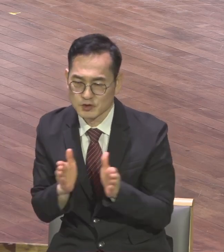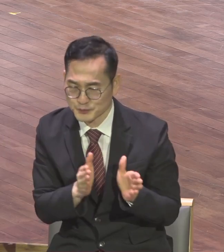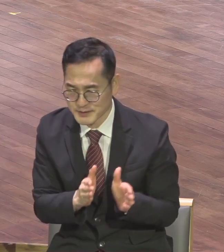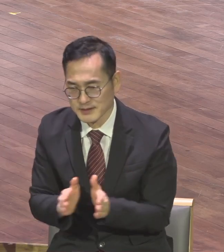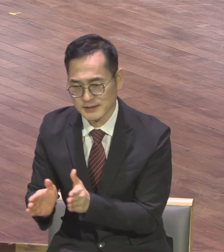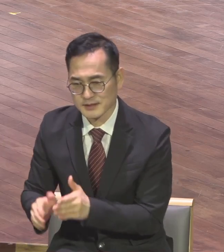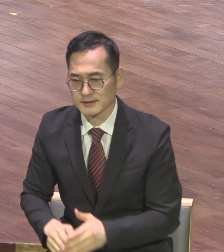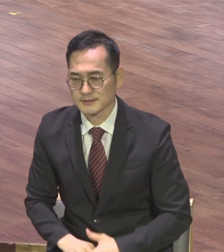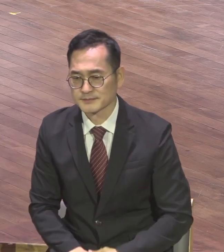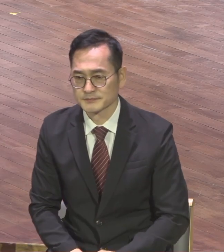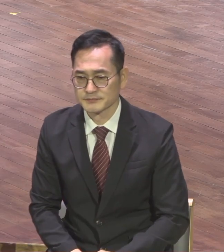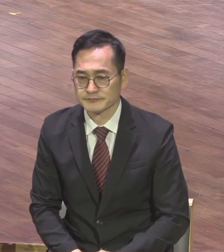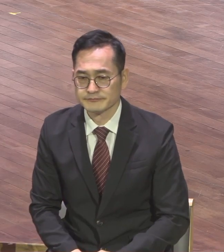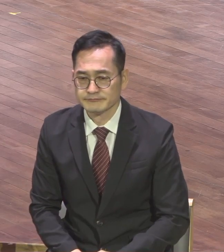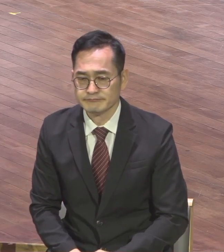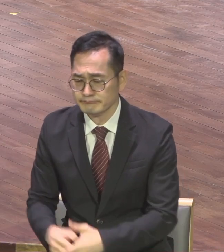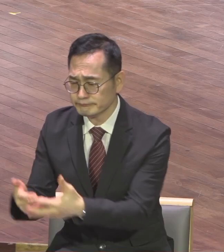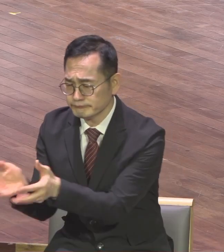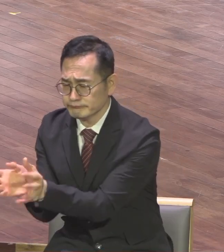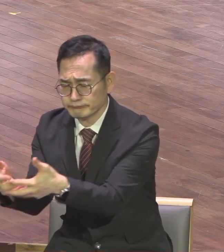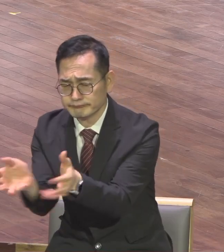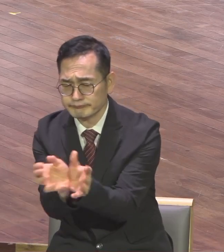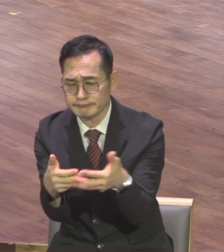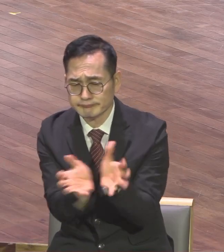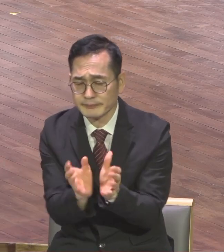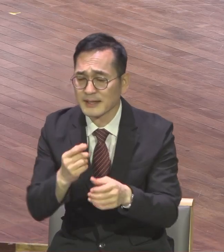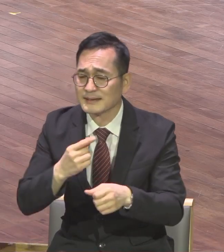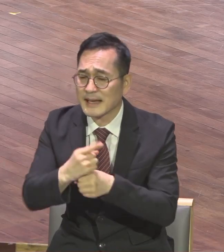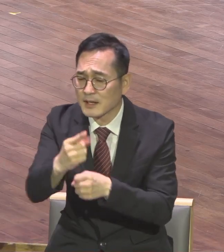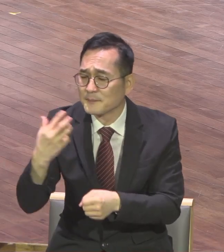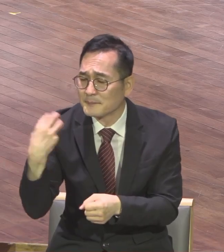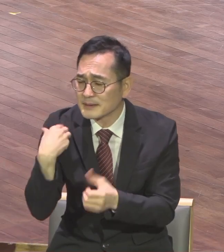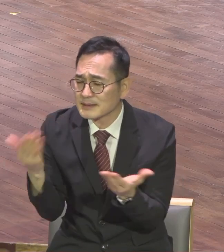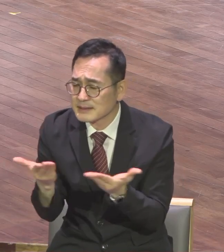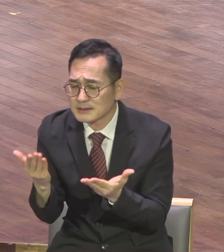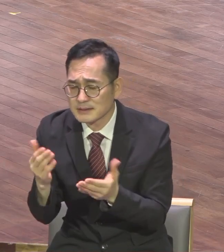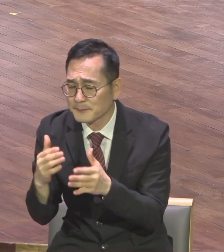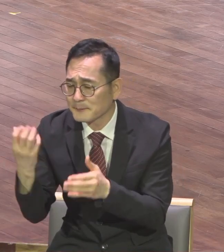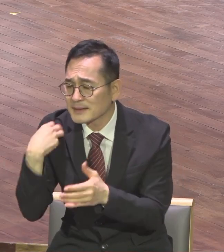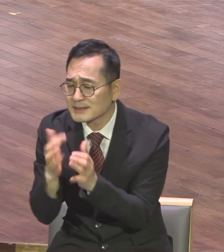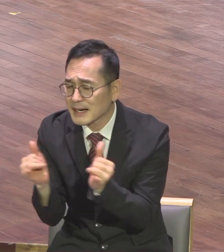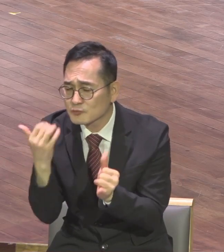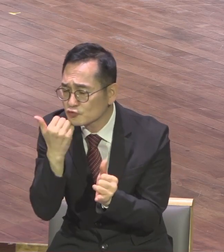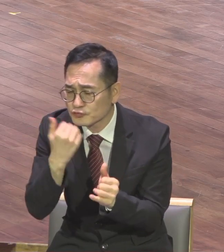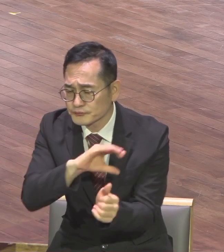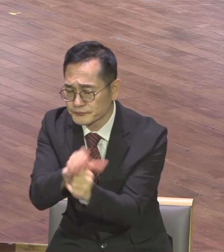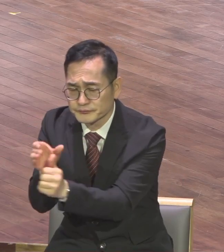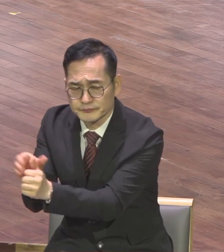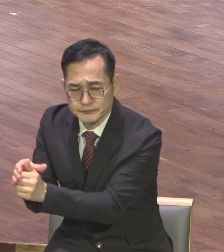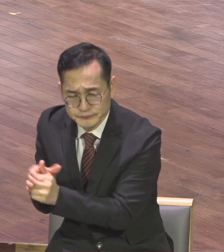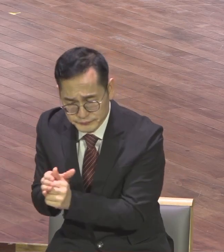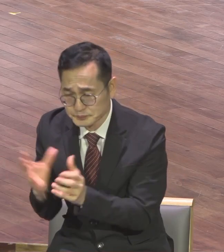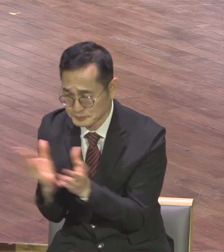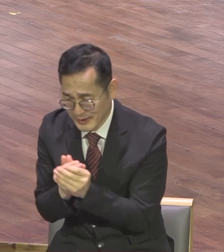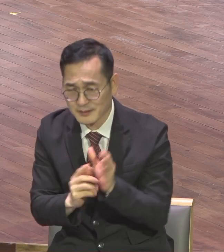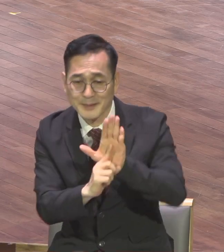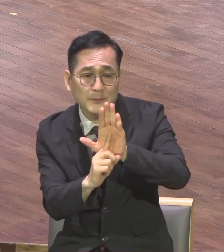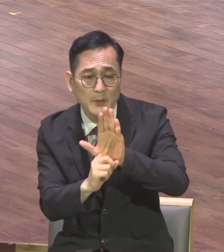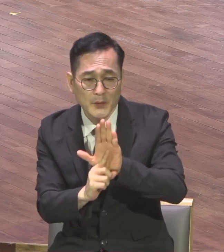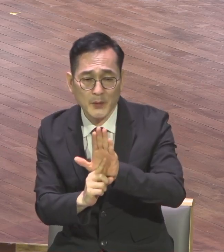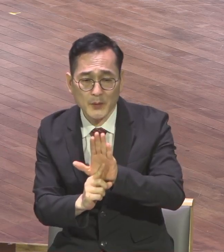때문에 각 기관 각 부서별로 이제 정직위를 선정하고 발표를 그렇게